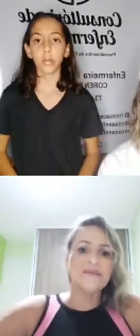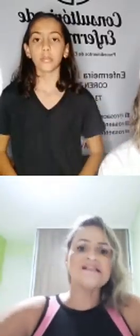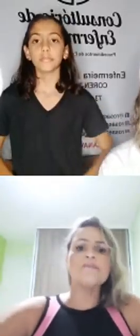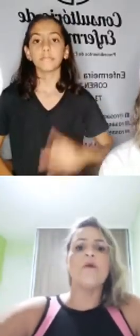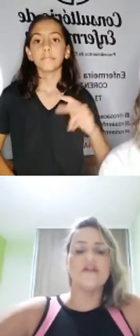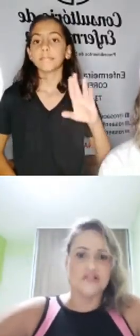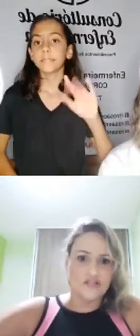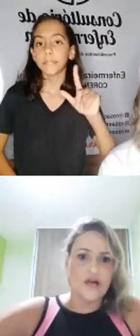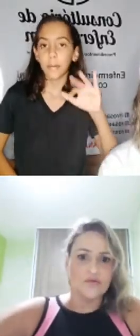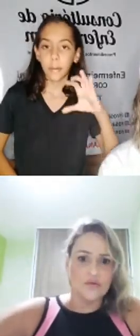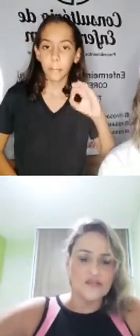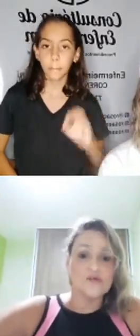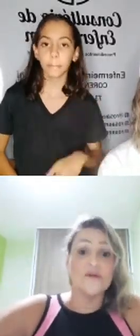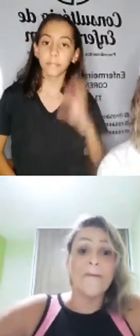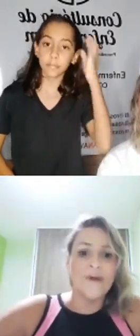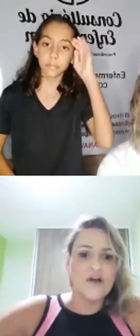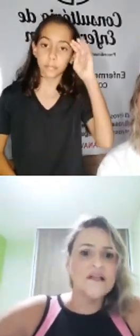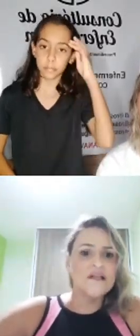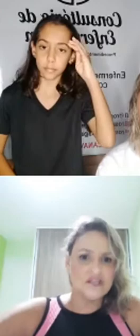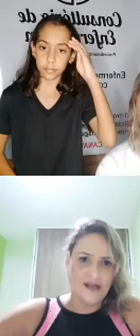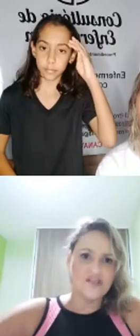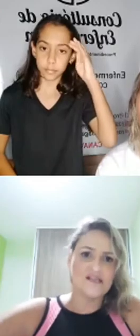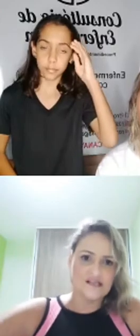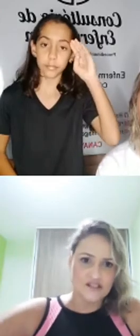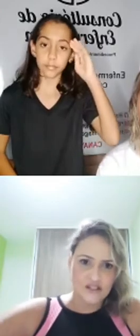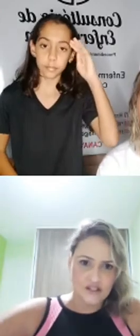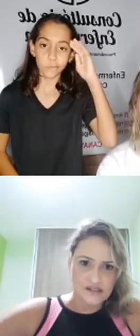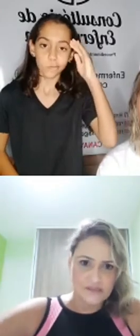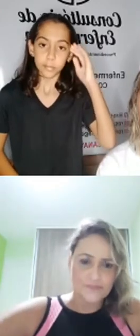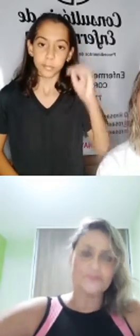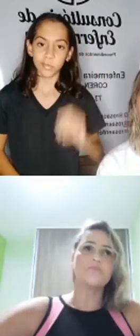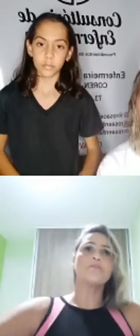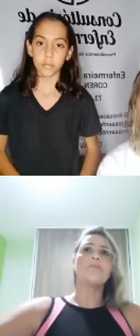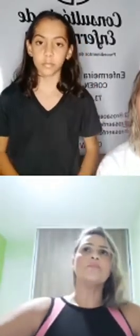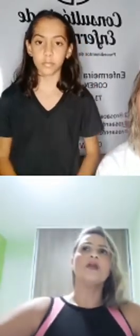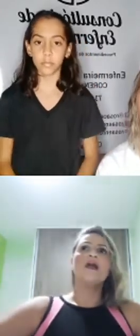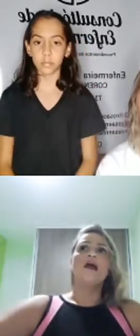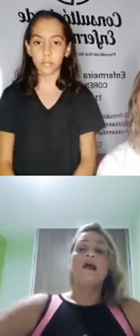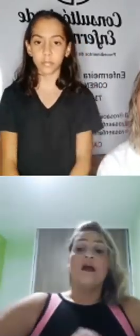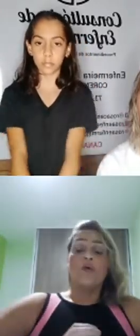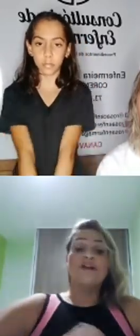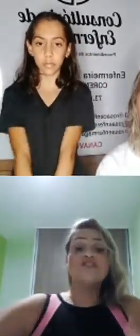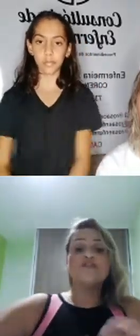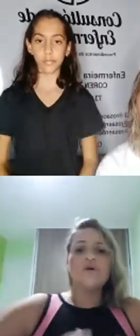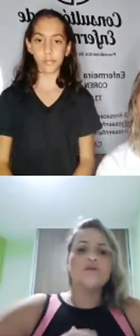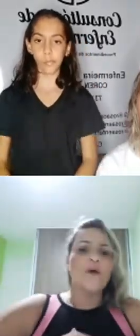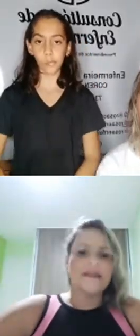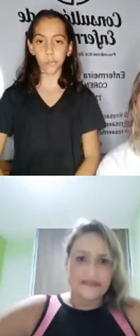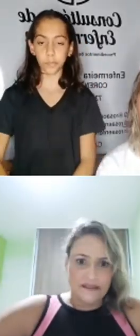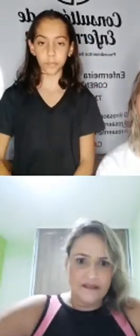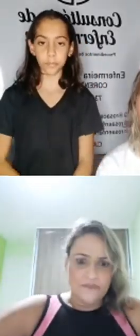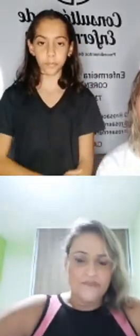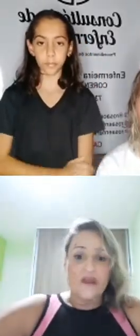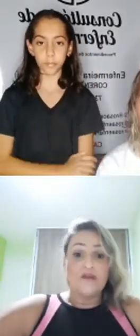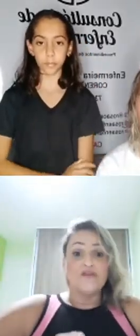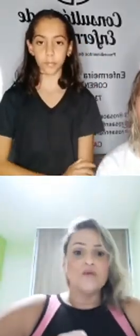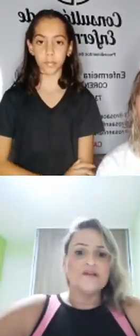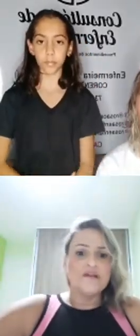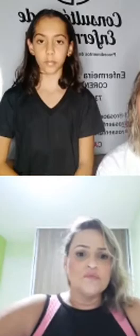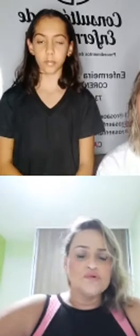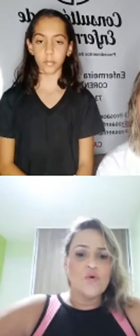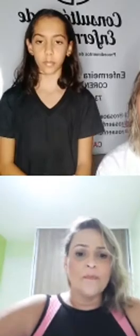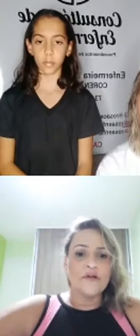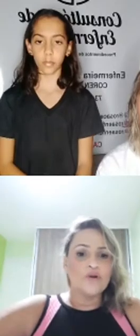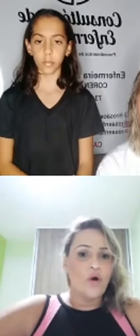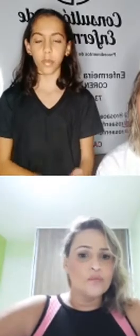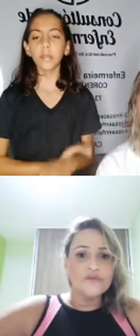que principalmente as de alto risco não podem estar desassistidas. Quando a gente voltou a atender,